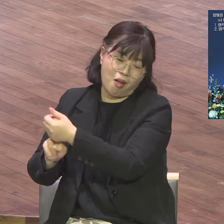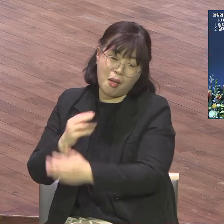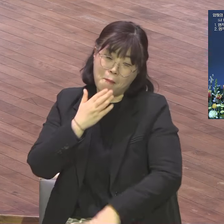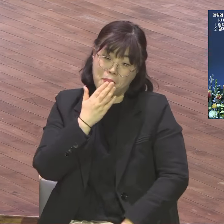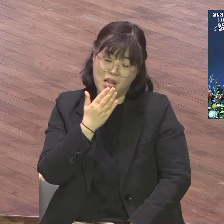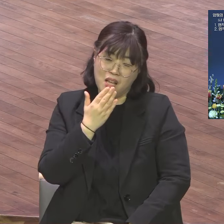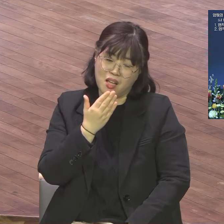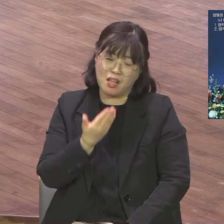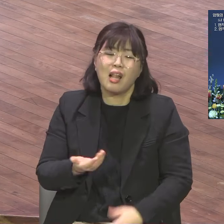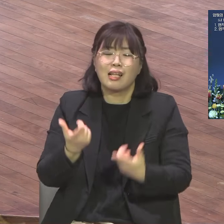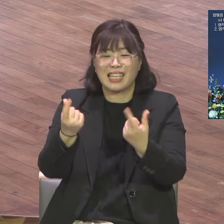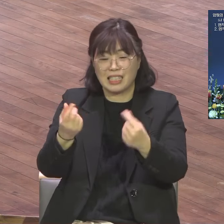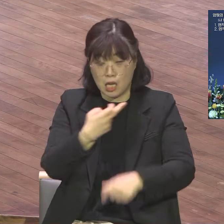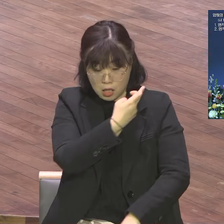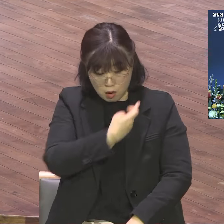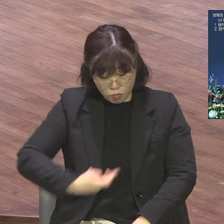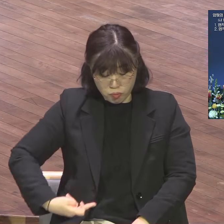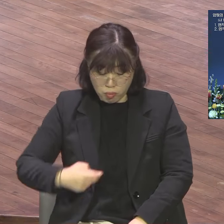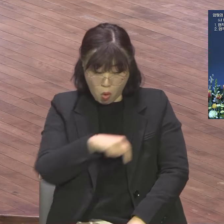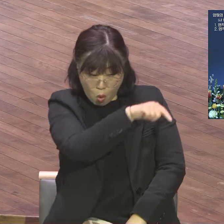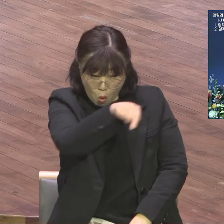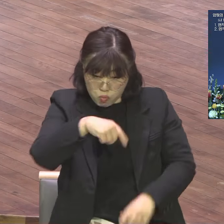하나님 손에 잡히니까, 그냥 잡히니까.